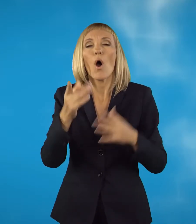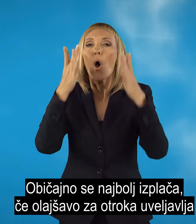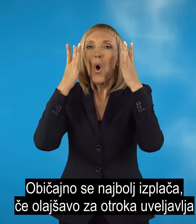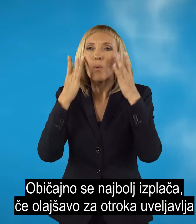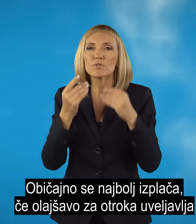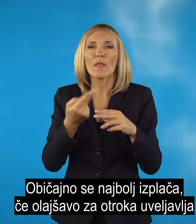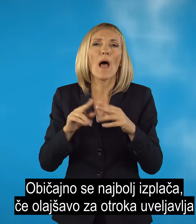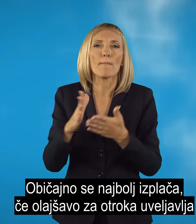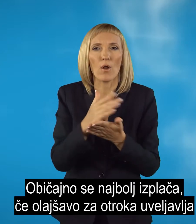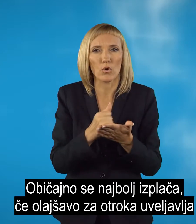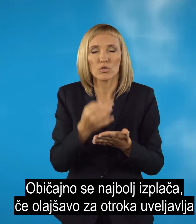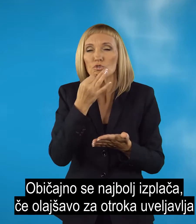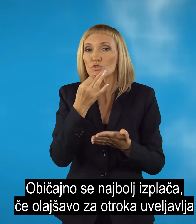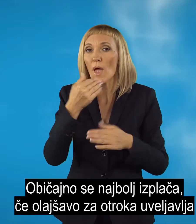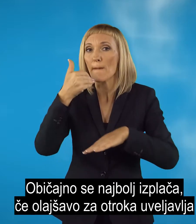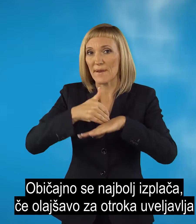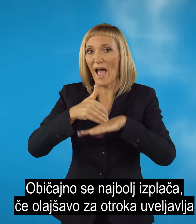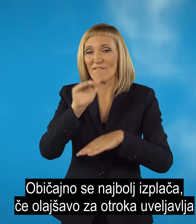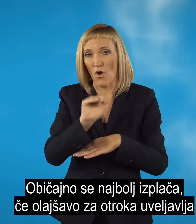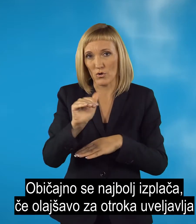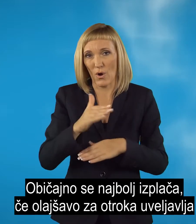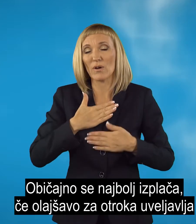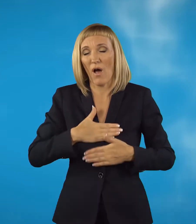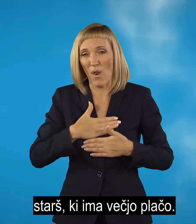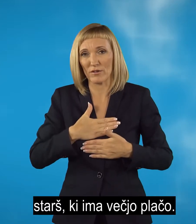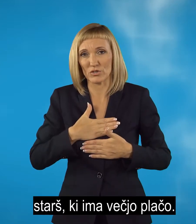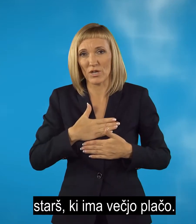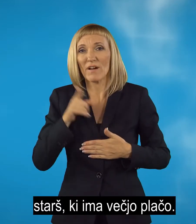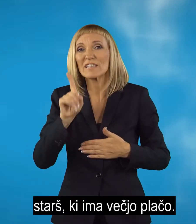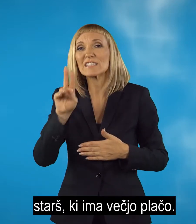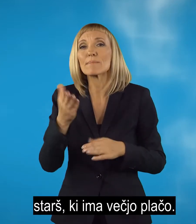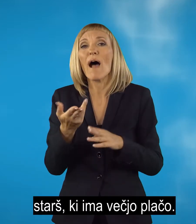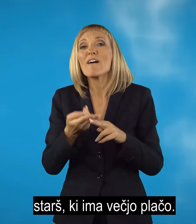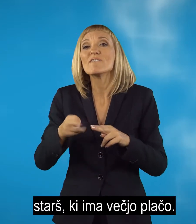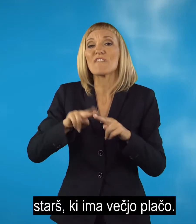Običajno se najbolj izplača, če olajšavo za otroka uveljavlja starš, ki ima večjo plačo.